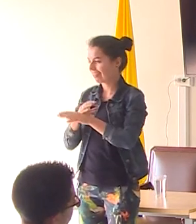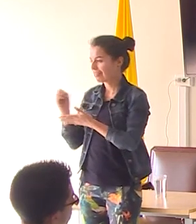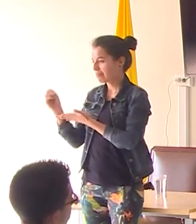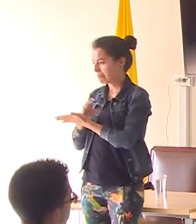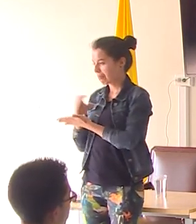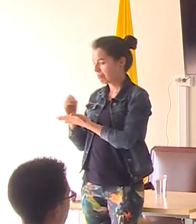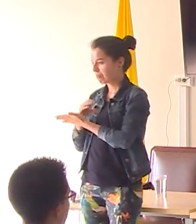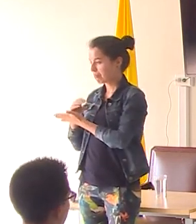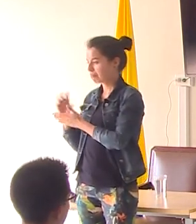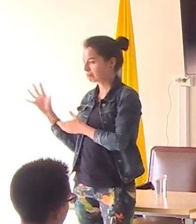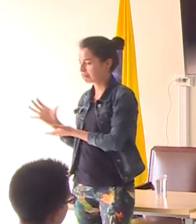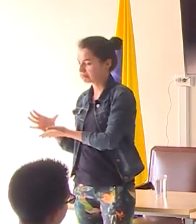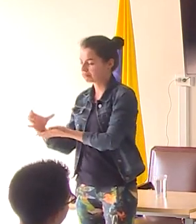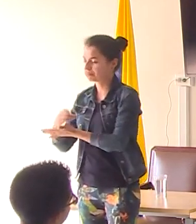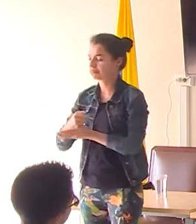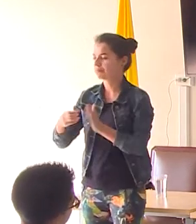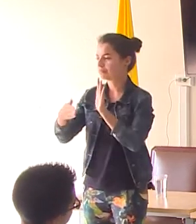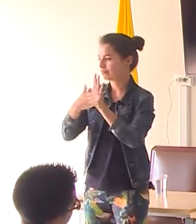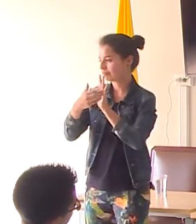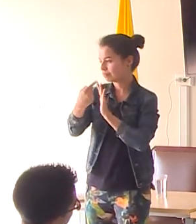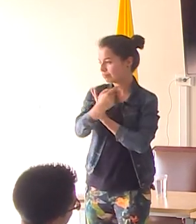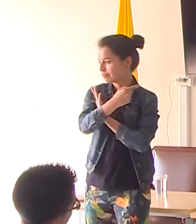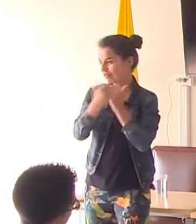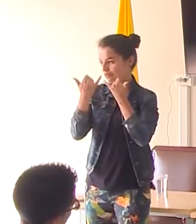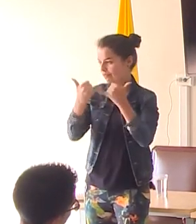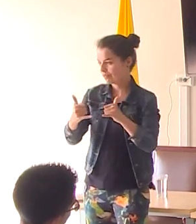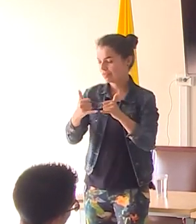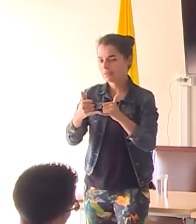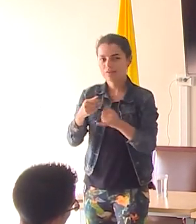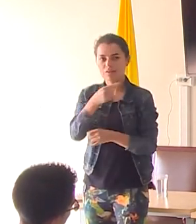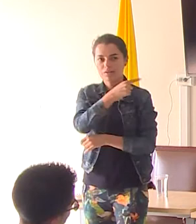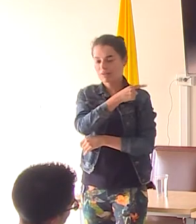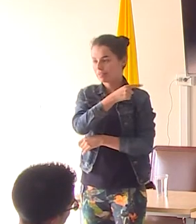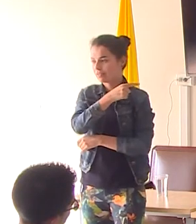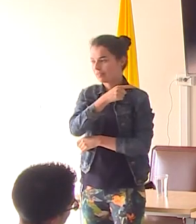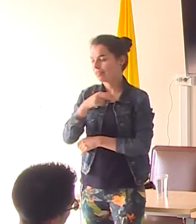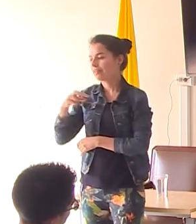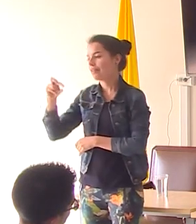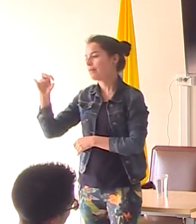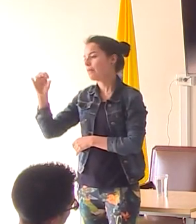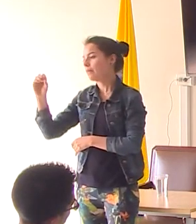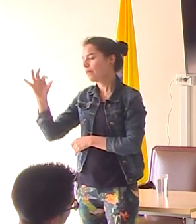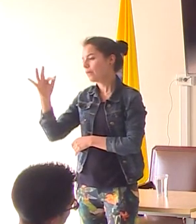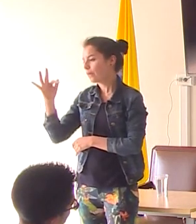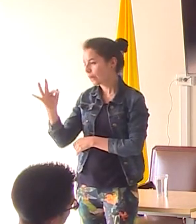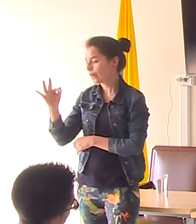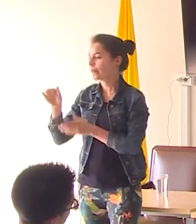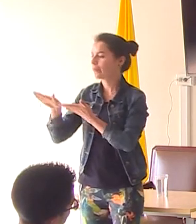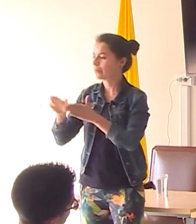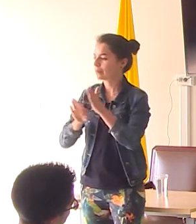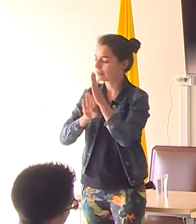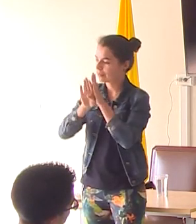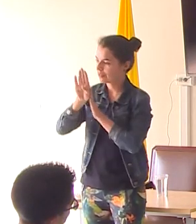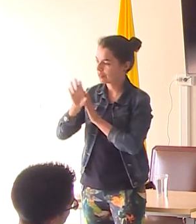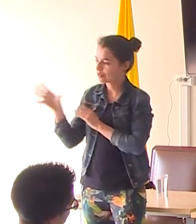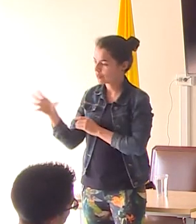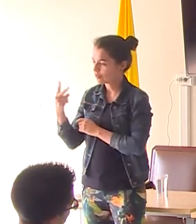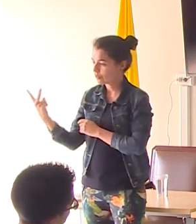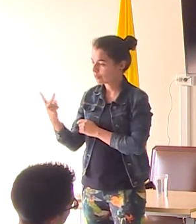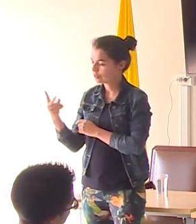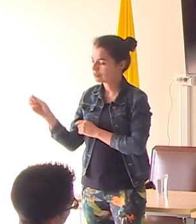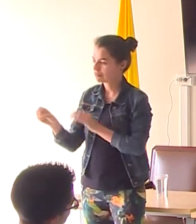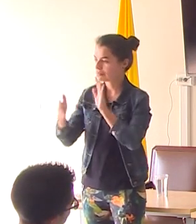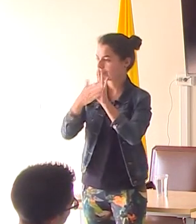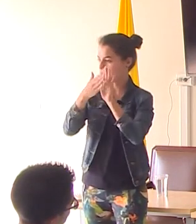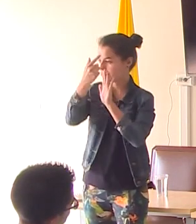a esos planes de desarrollo y los planes de ordenamiento territorial que están vigentes para todos estos municipios fundamentalmente